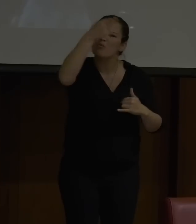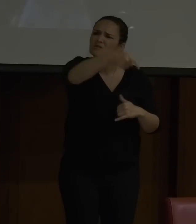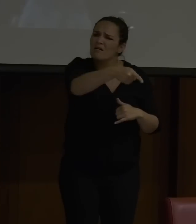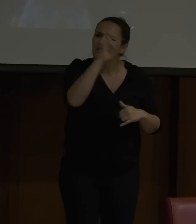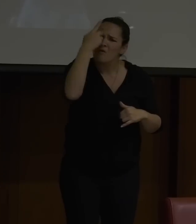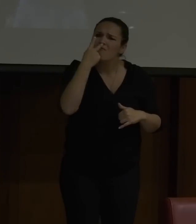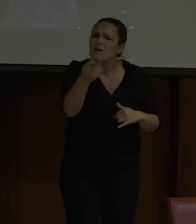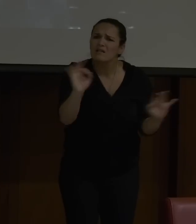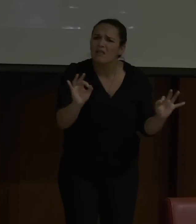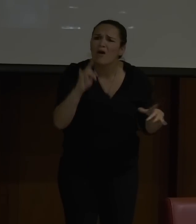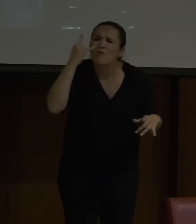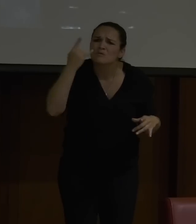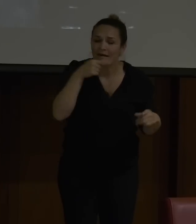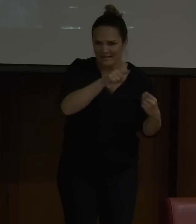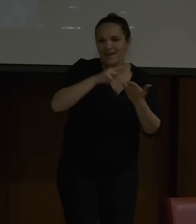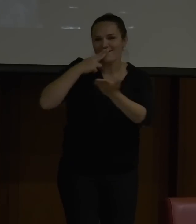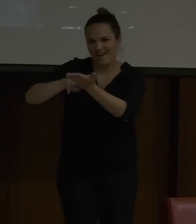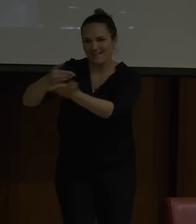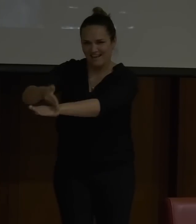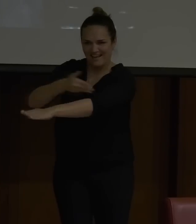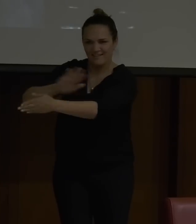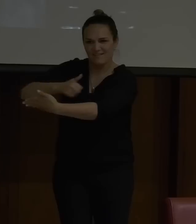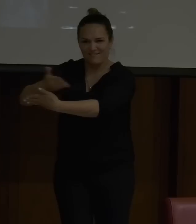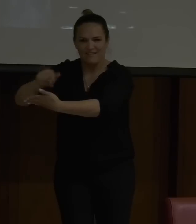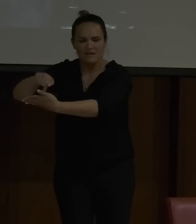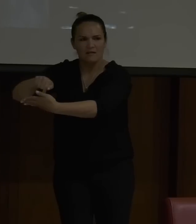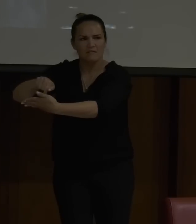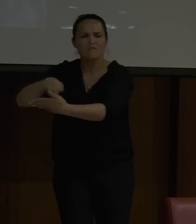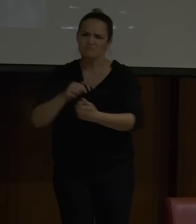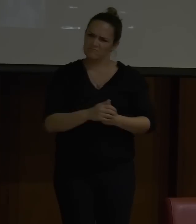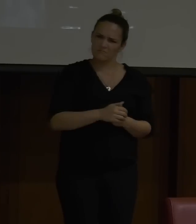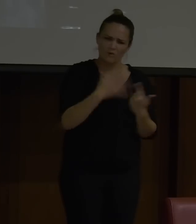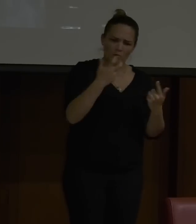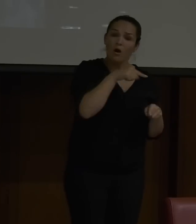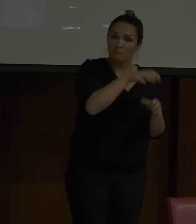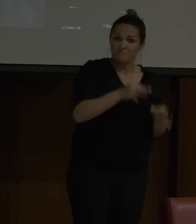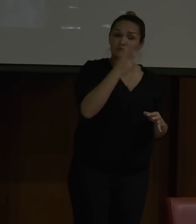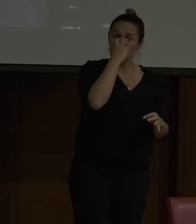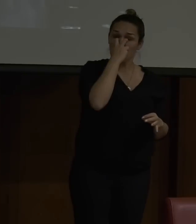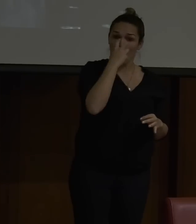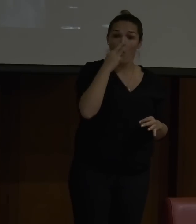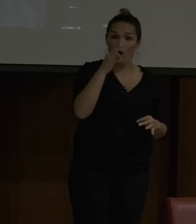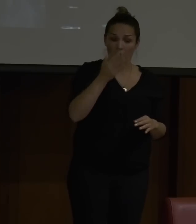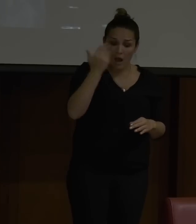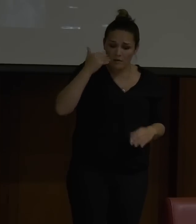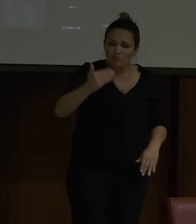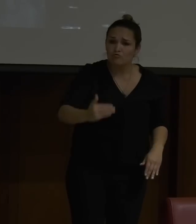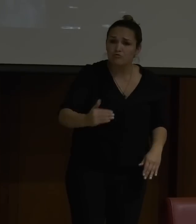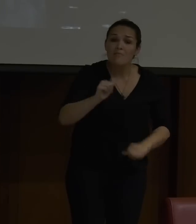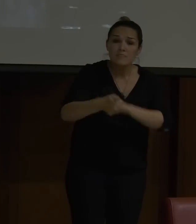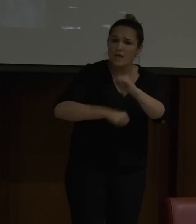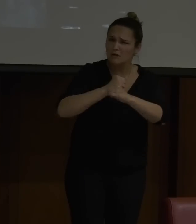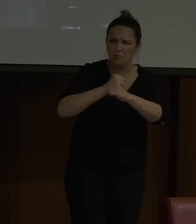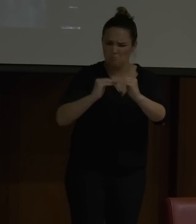Leandro era tan ciego como pícaro. Estas 2 anécdotas lo demuestran. Cuando todavía no tenía 10 años, con ayuda